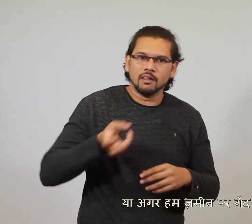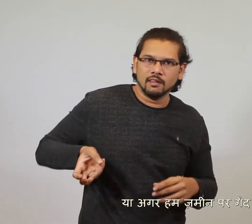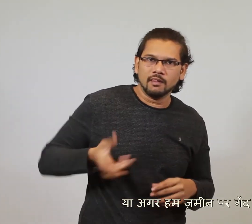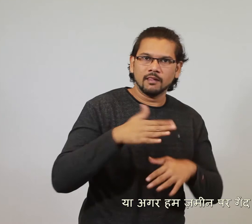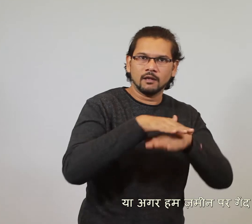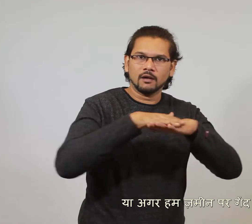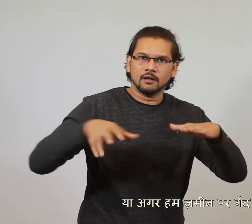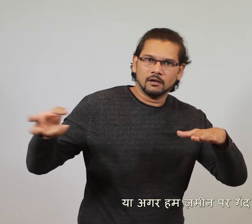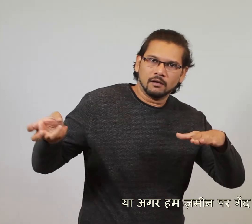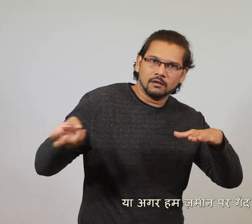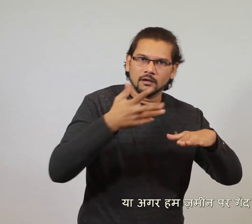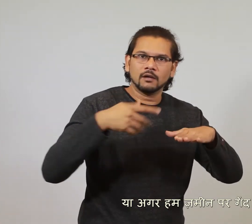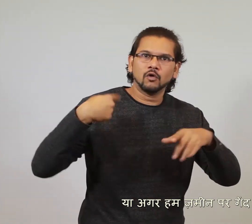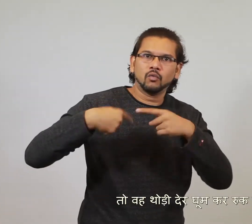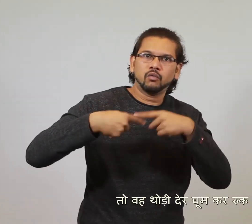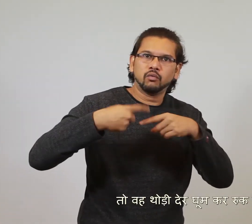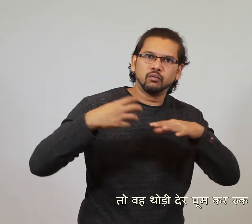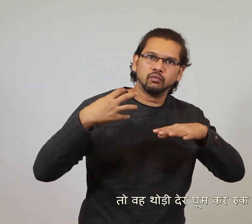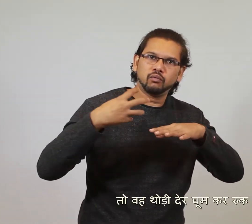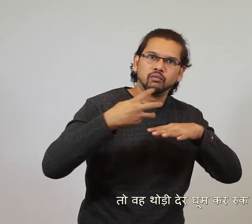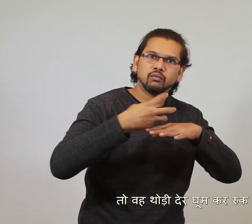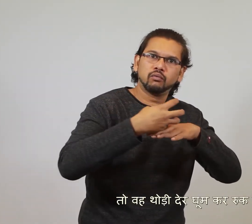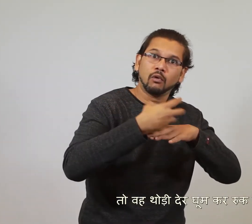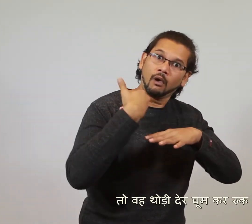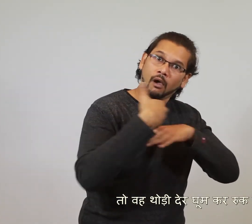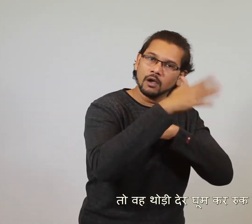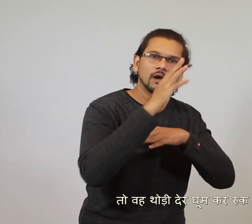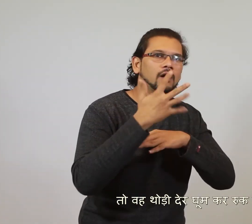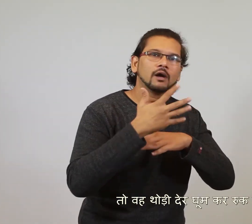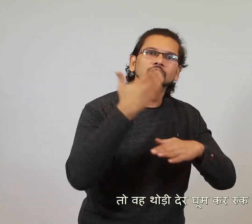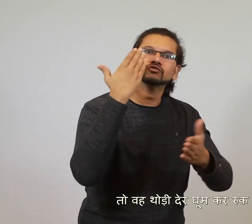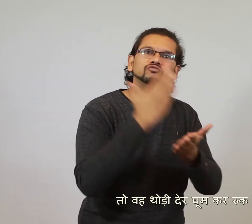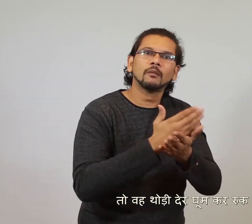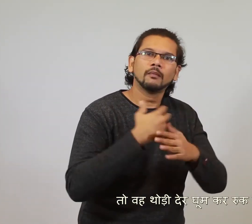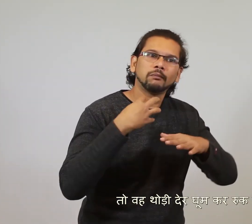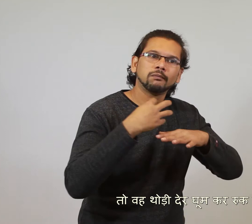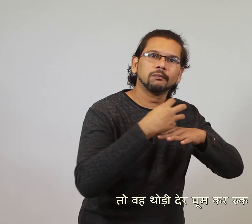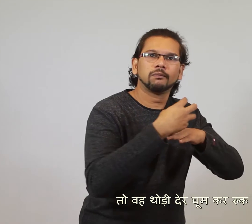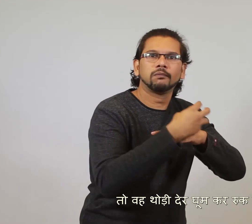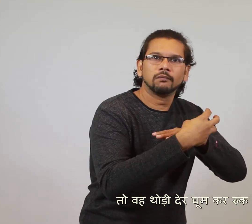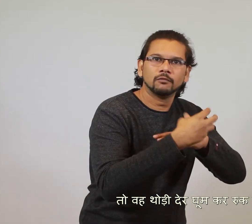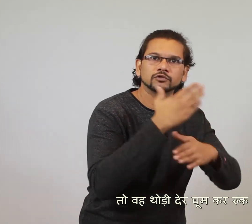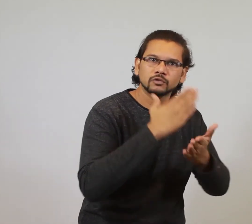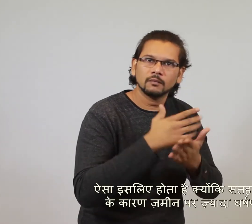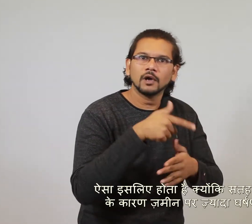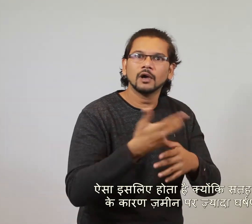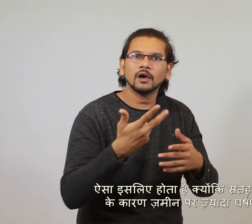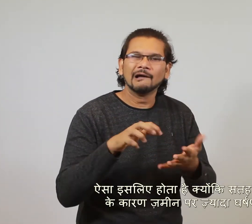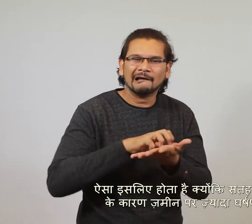या अगर हम जमीन पर गेंद डोडाएं तो वो थोड़ी देर घूम कर रुख जाएगी ऐसा